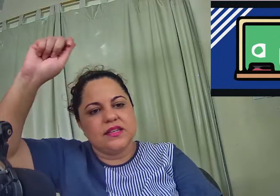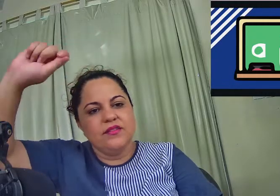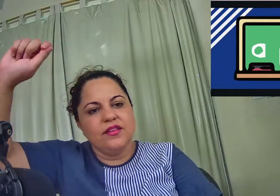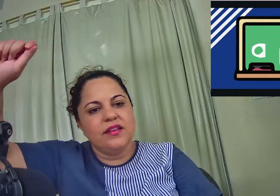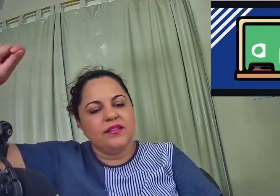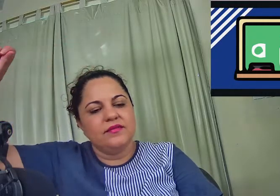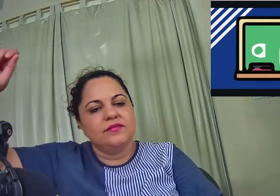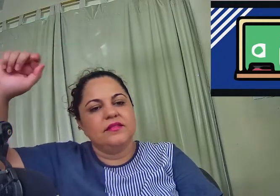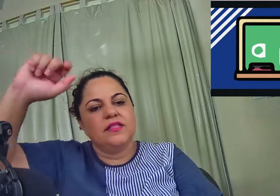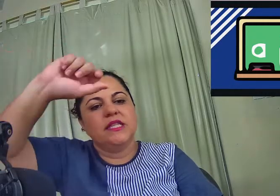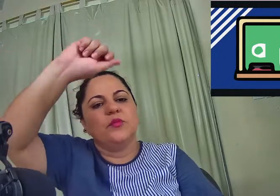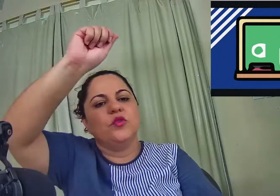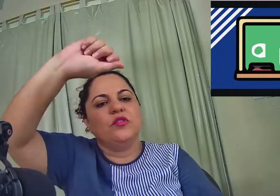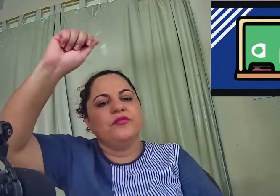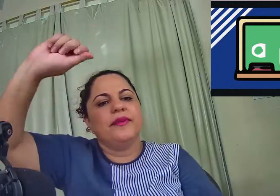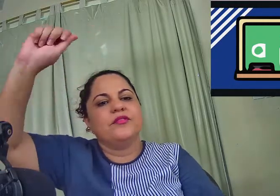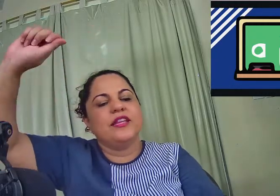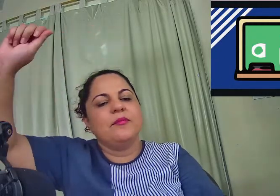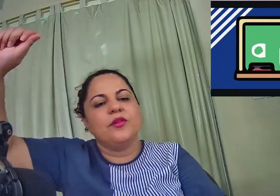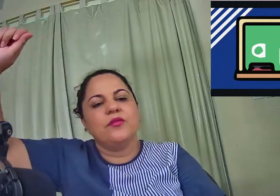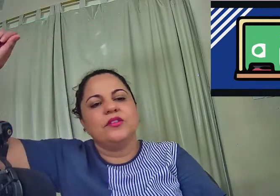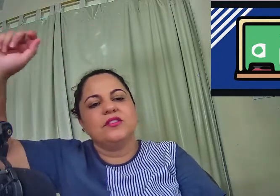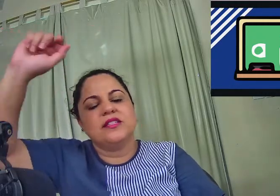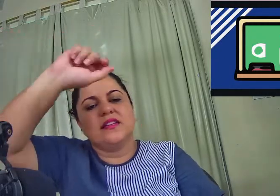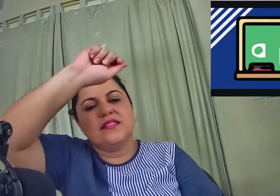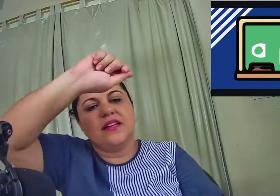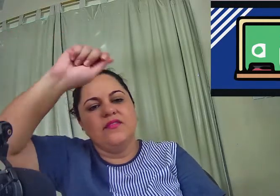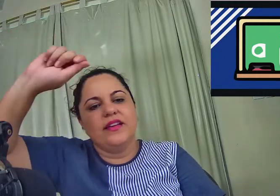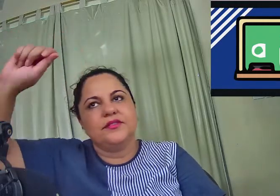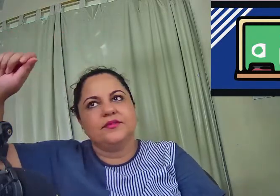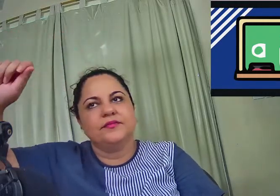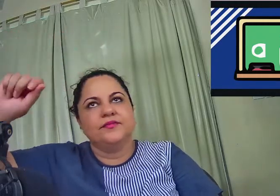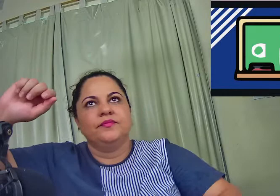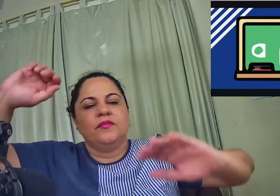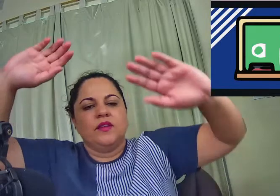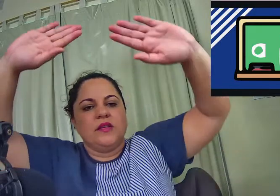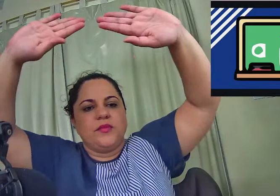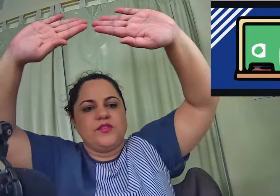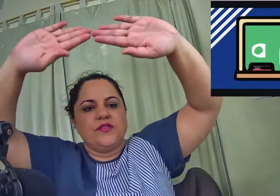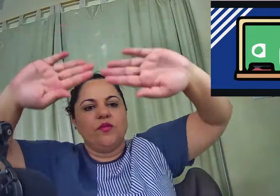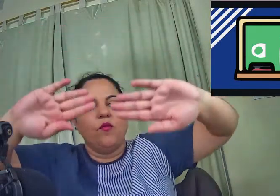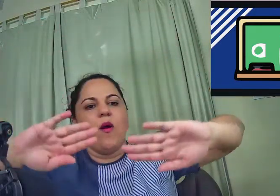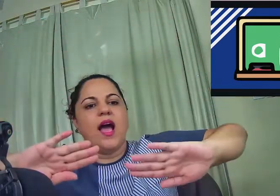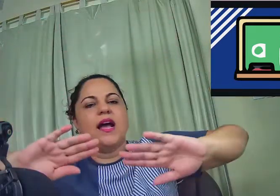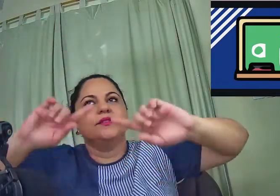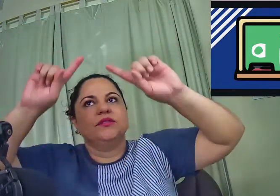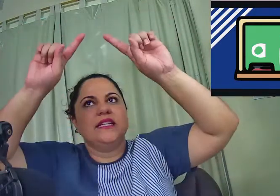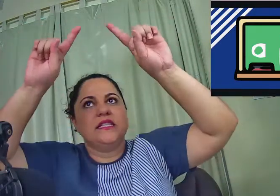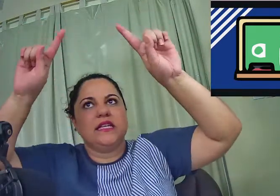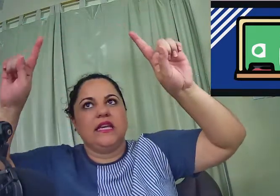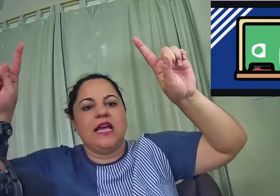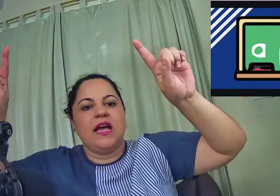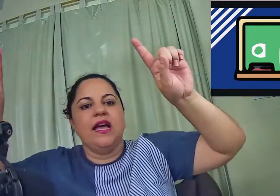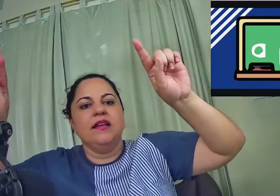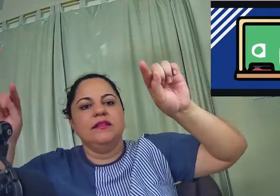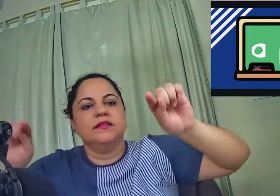escrever. Simula o movimento da mão quando você está escrevendo. Você pode fazer o quadro, desenhar